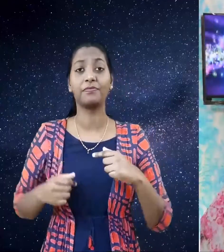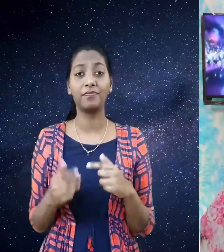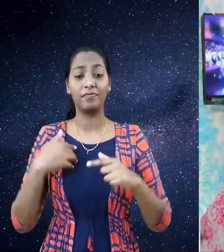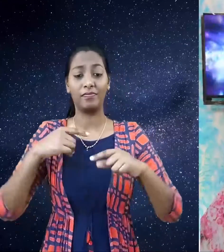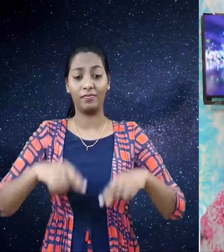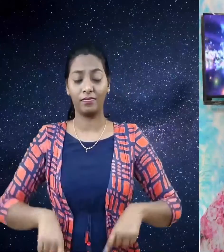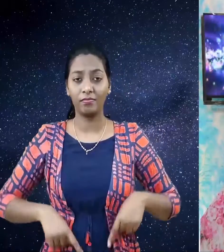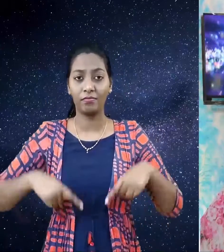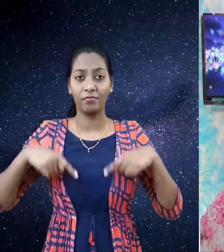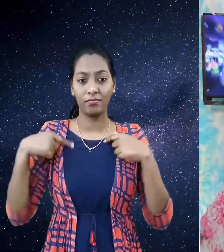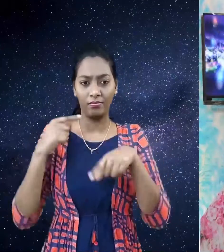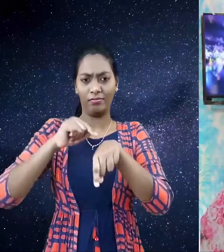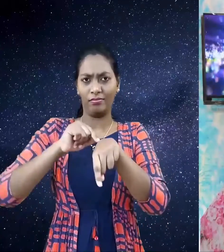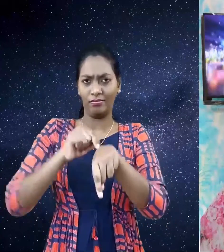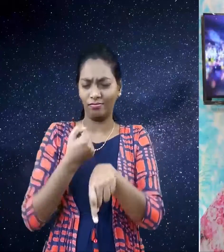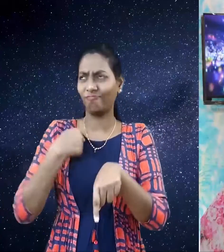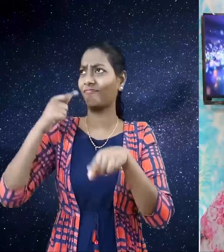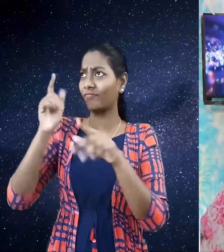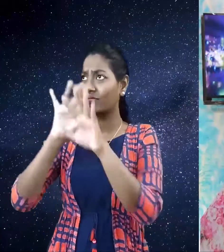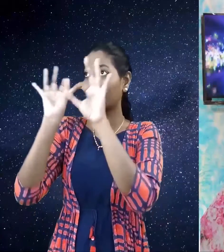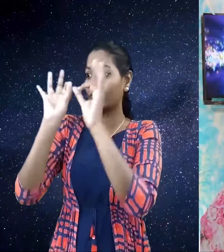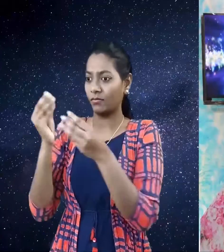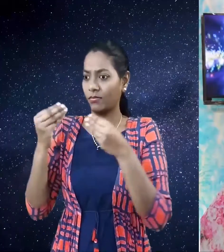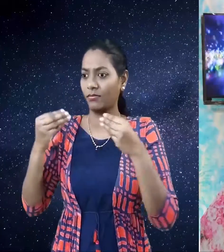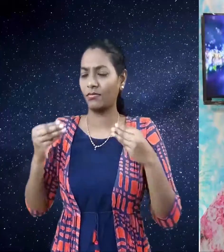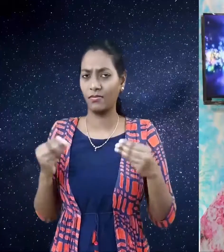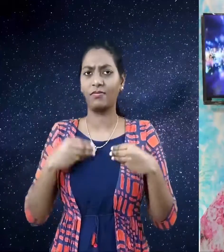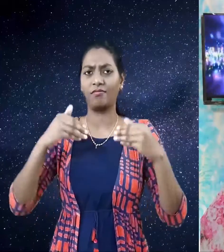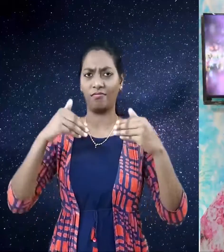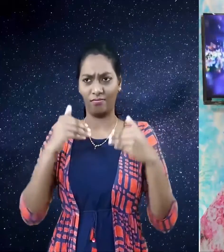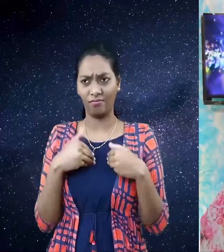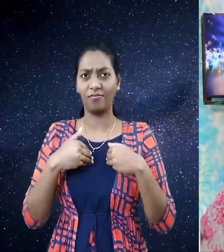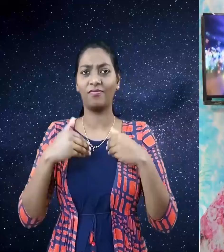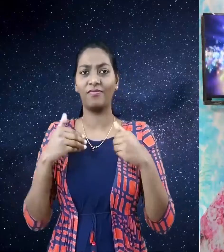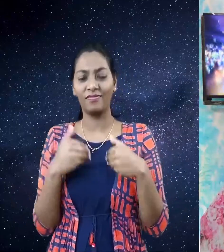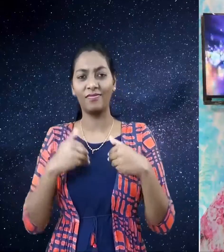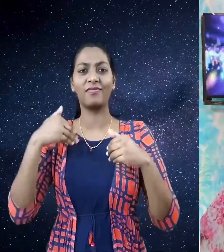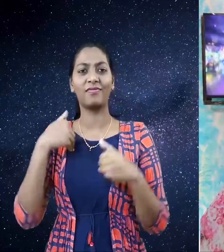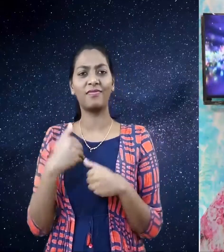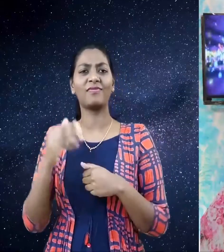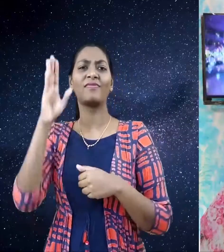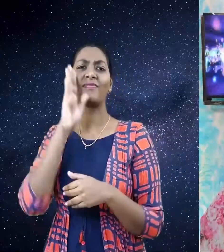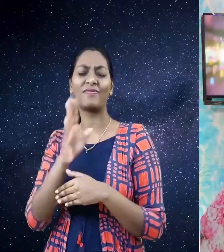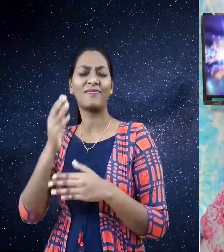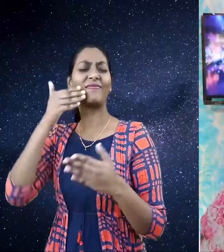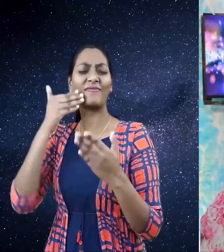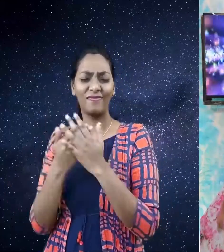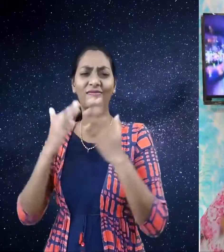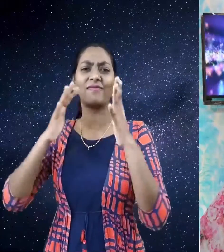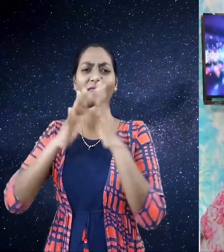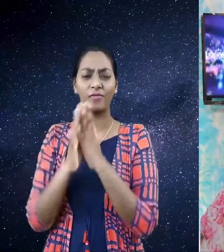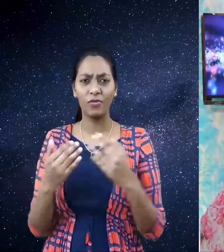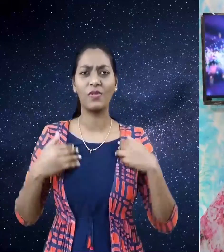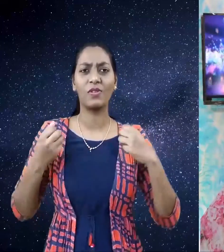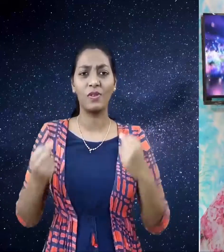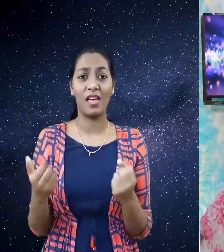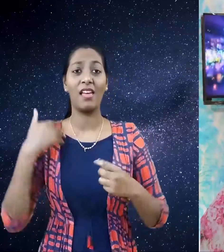jeevan ki aushadha usne puri ki hai aur main janta hu